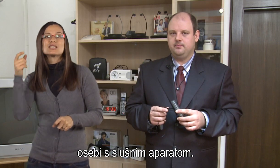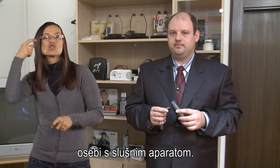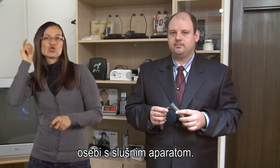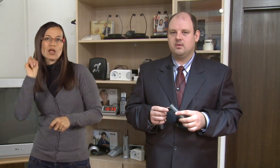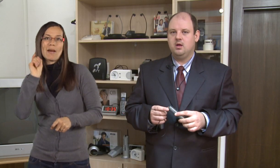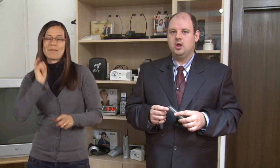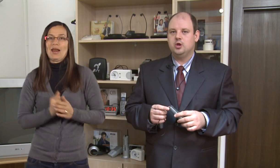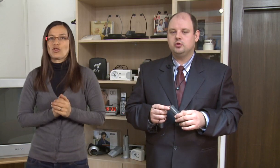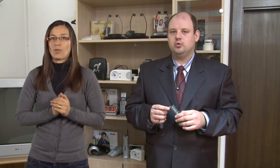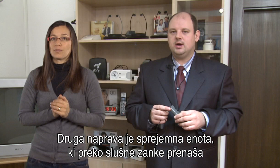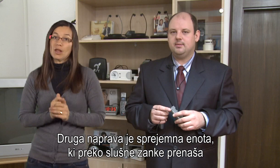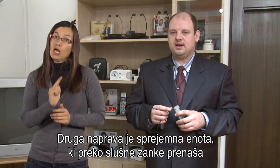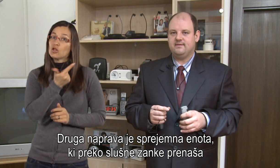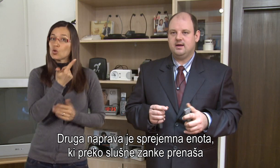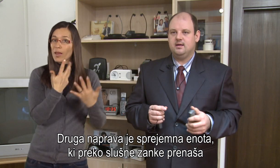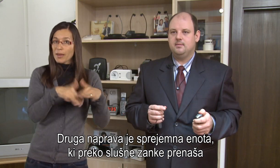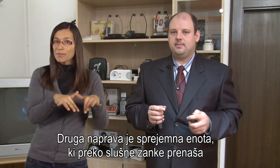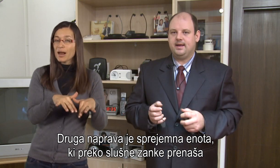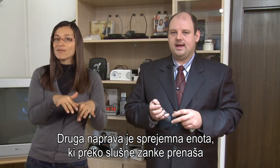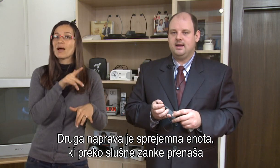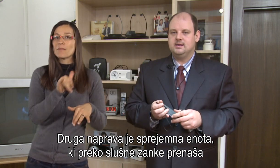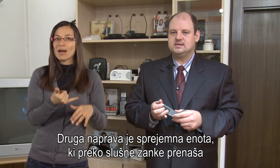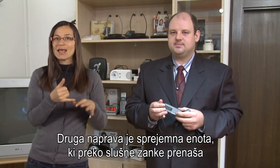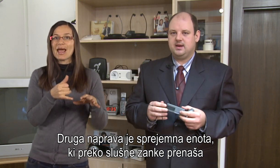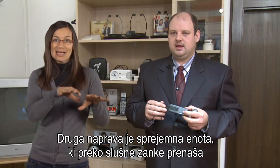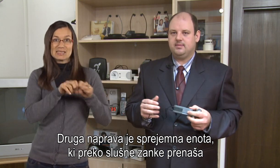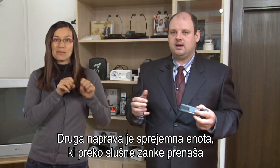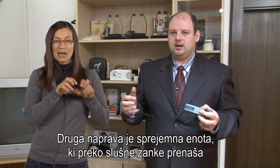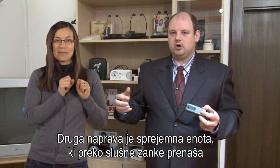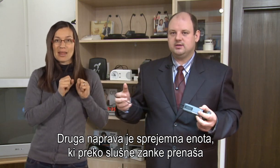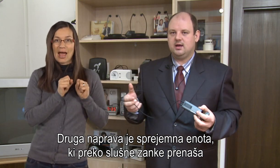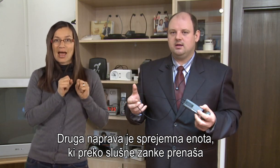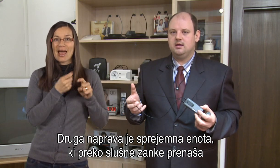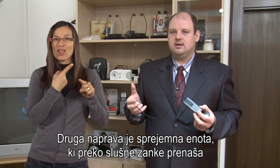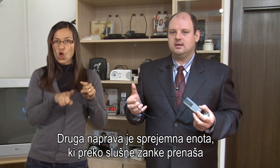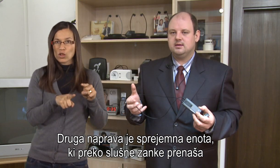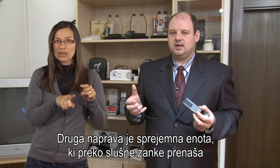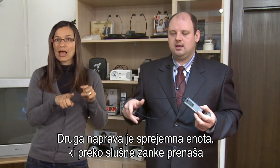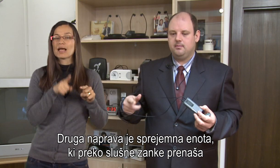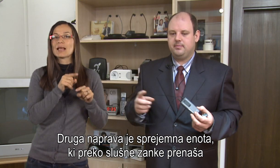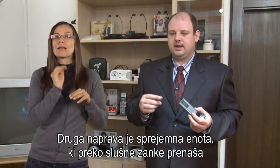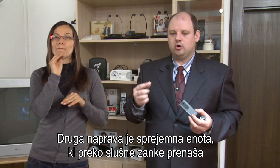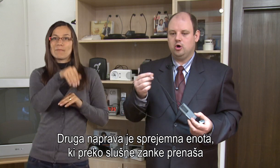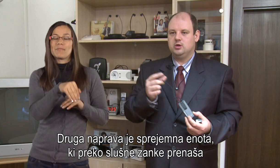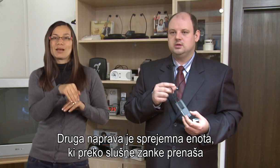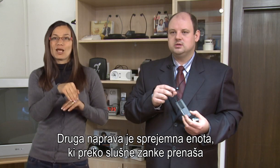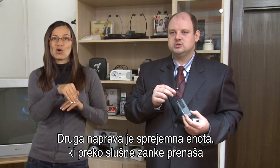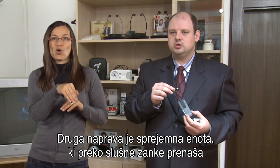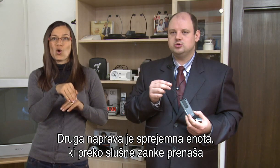aparatom. Druga naprava pa je sprejemna enota, ki